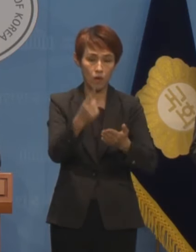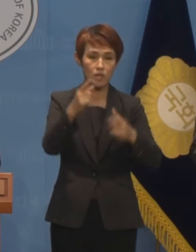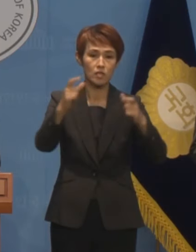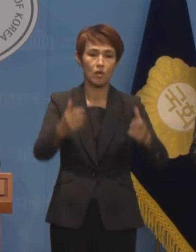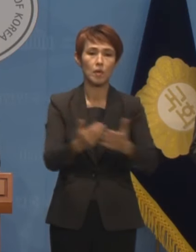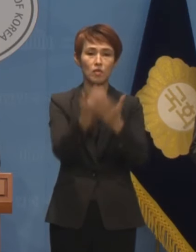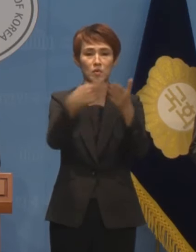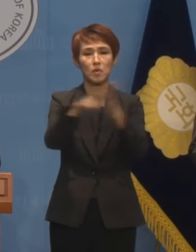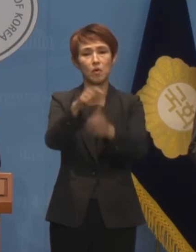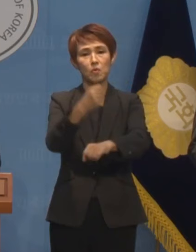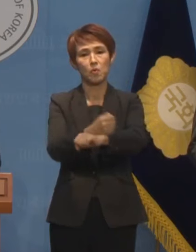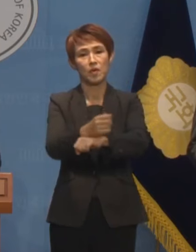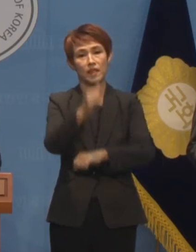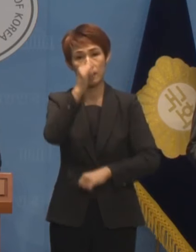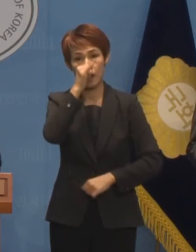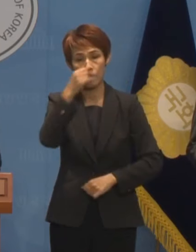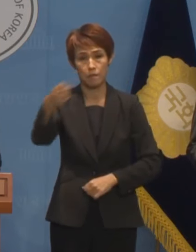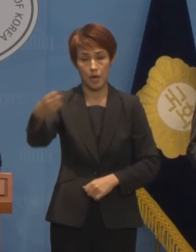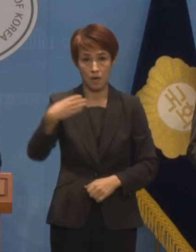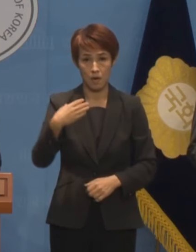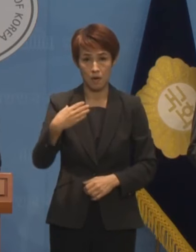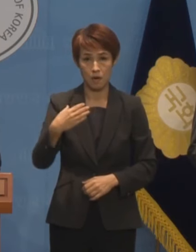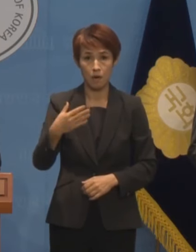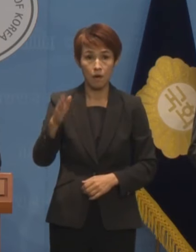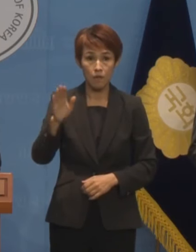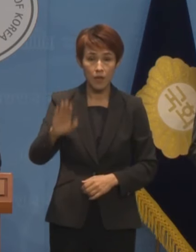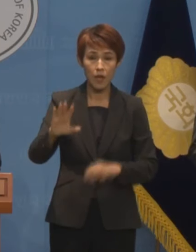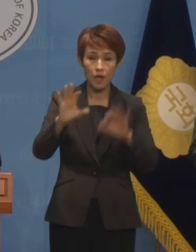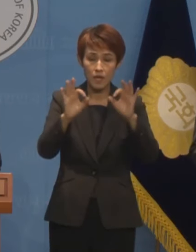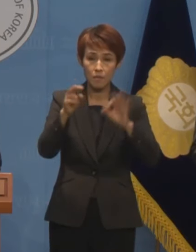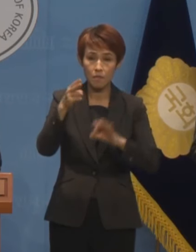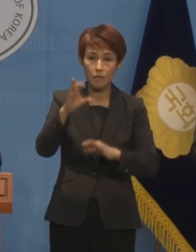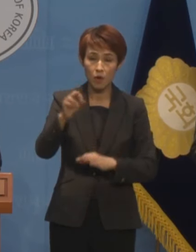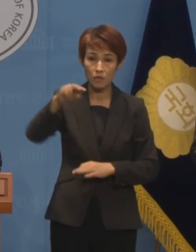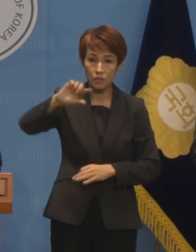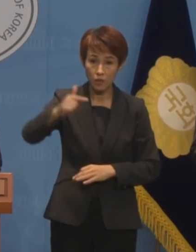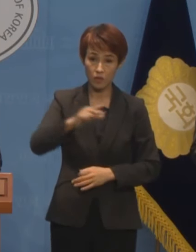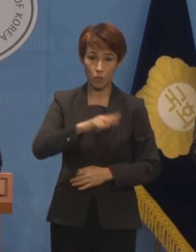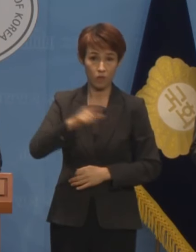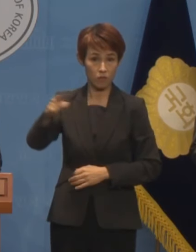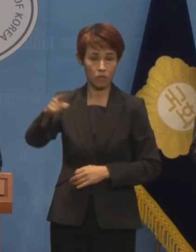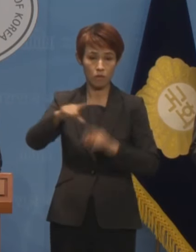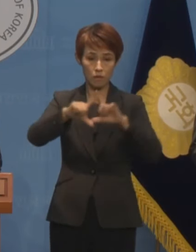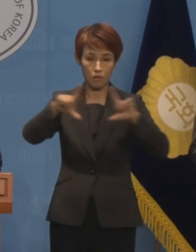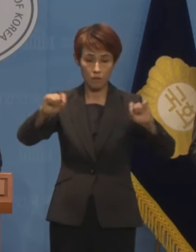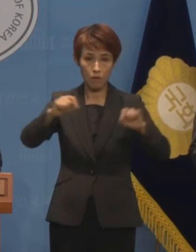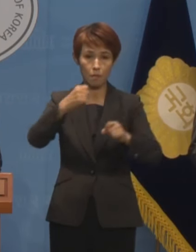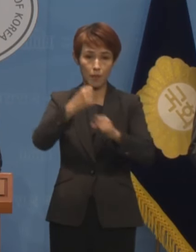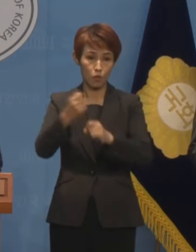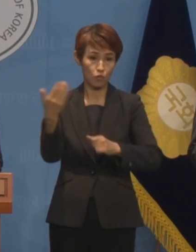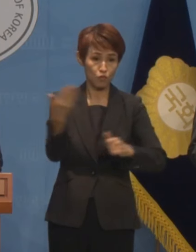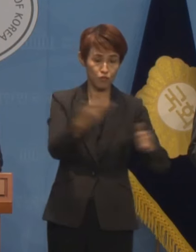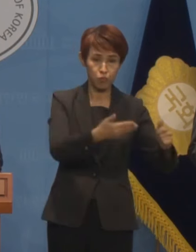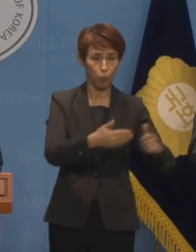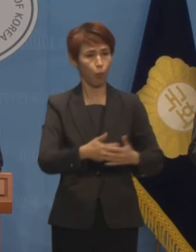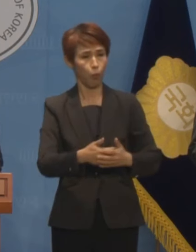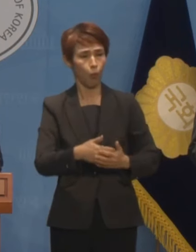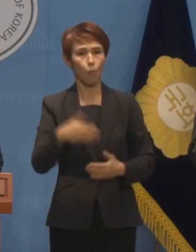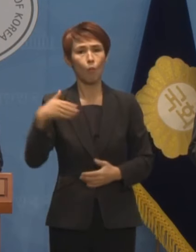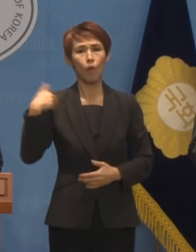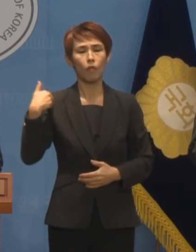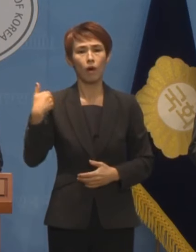노력했다고 주장하고 있습니다. 하지만 김영선 전 의원은 명함을 봐준 것도 이번에 알았다며